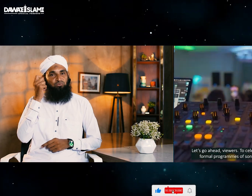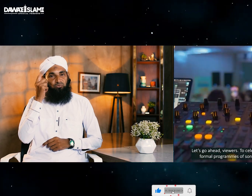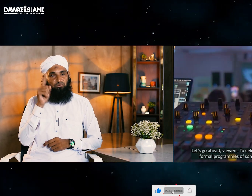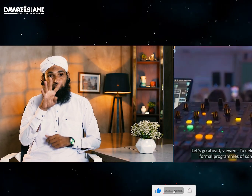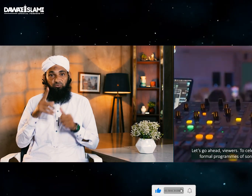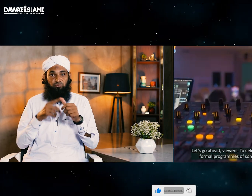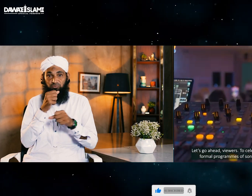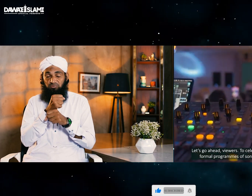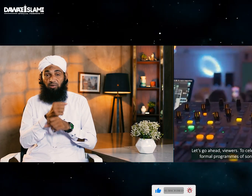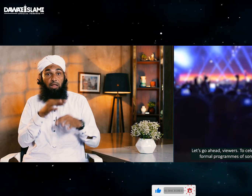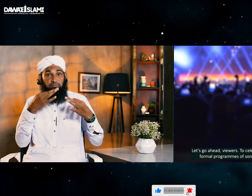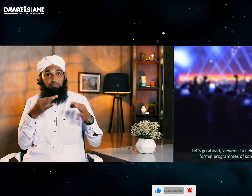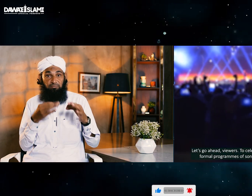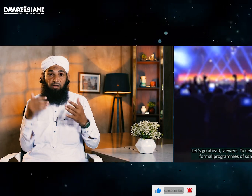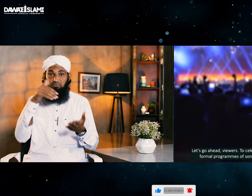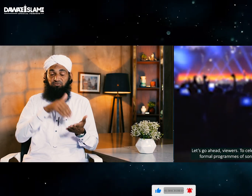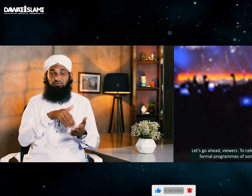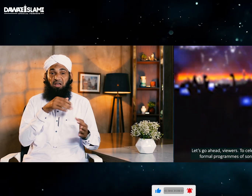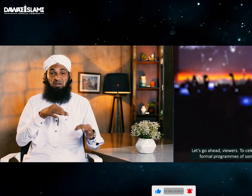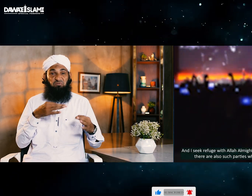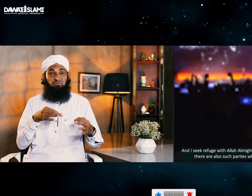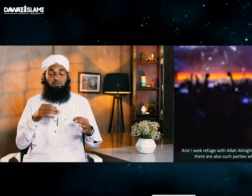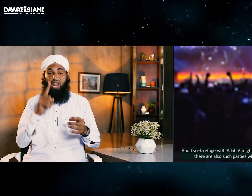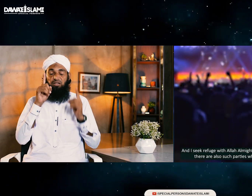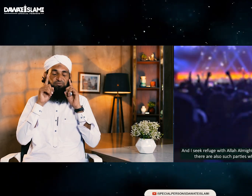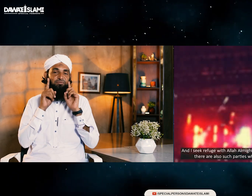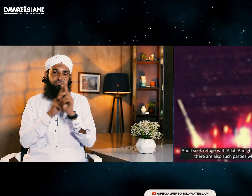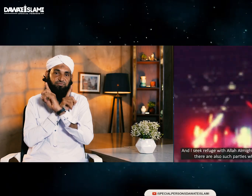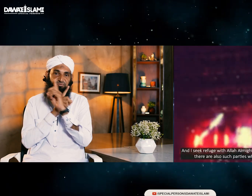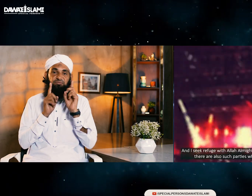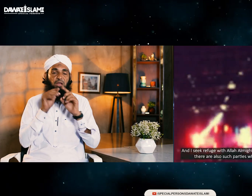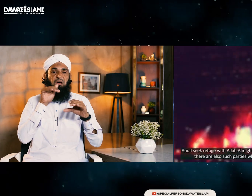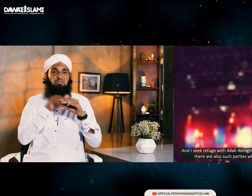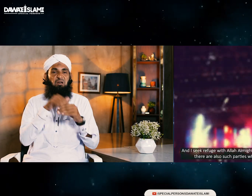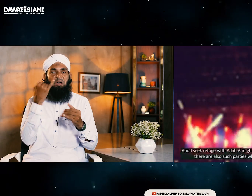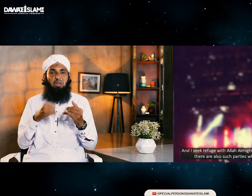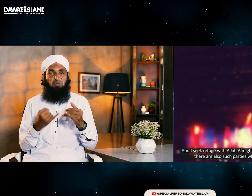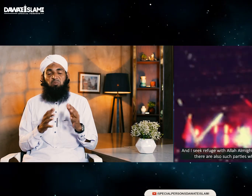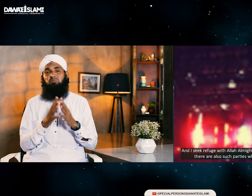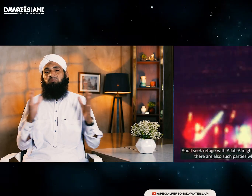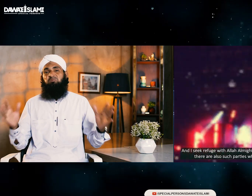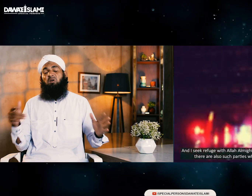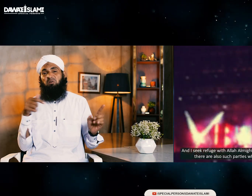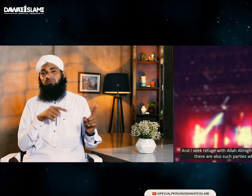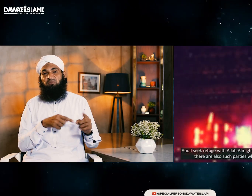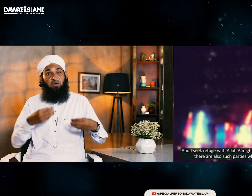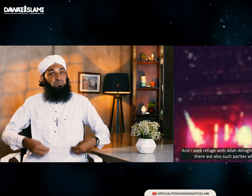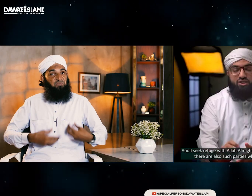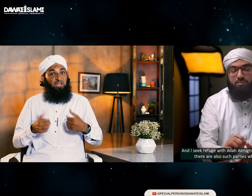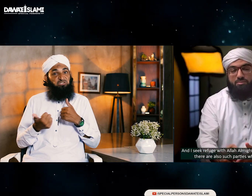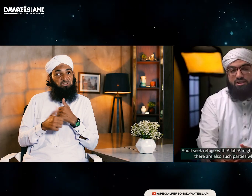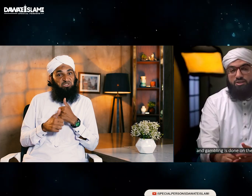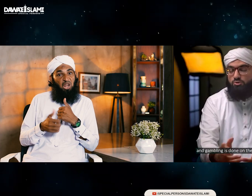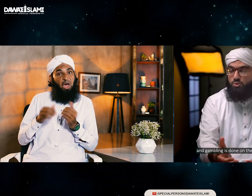کرنے کے لیے باقاعدہ گانے باجوں کی محفلوں کا اہتمام کیا جاتا ہے، اور اللہ کی پناہ انہی میں ایسی پارٹیز بھی ہوتی ہیں جہاں سیلیبریشن کے نام